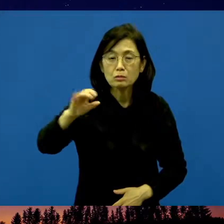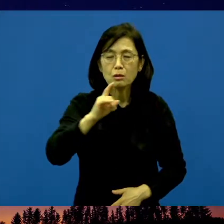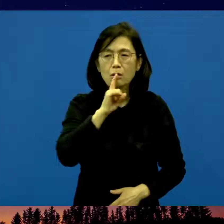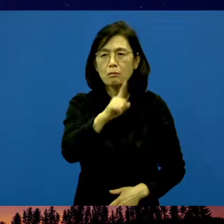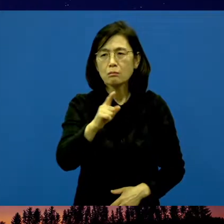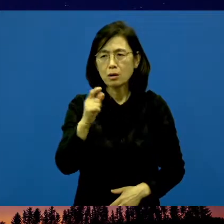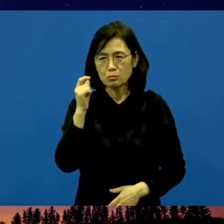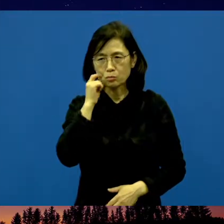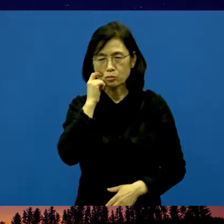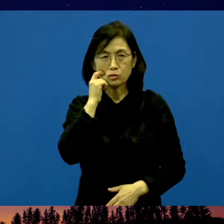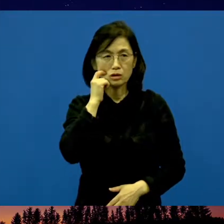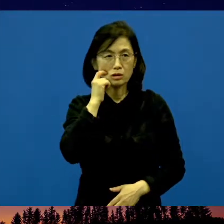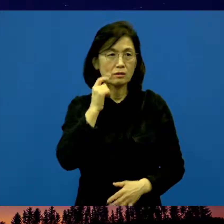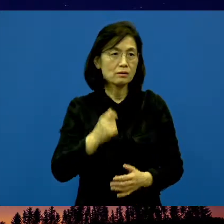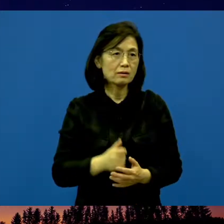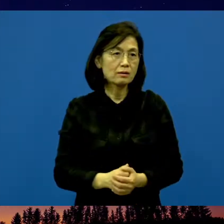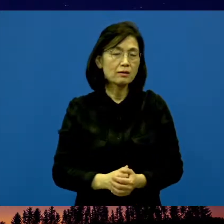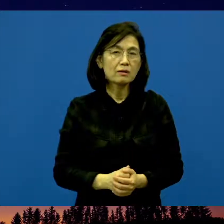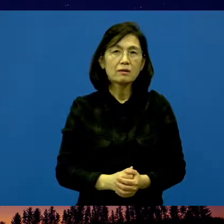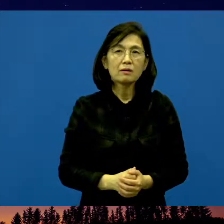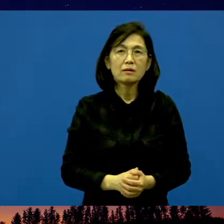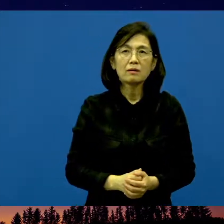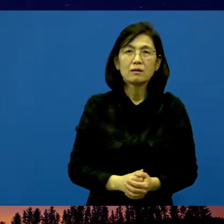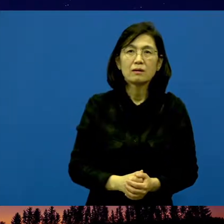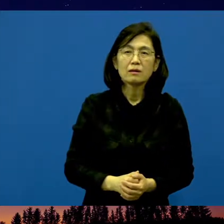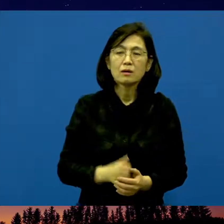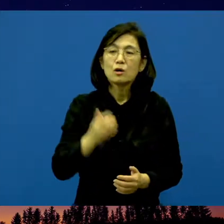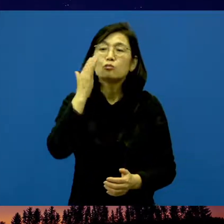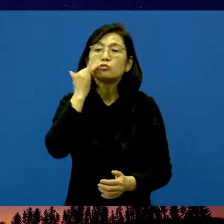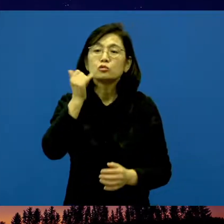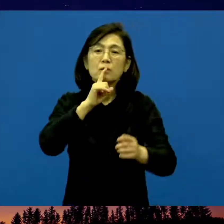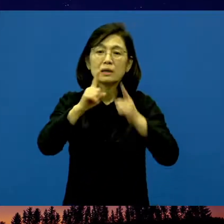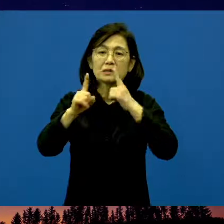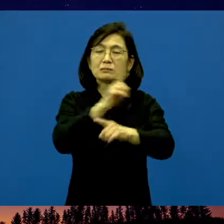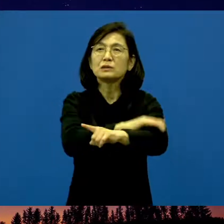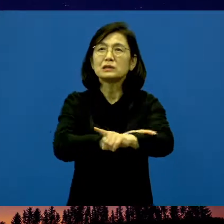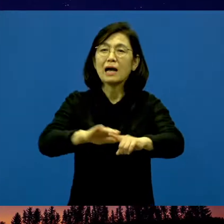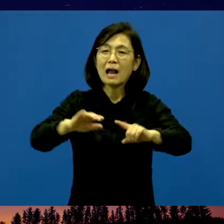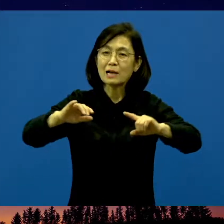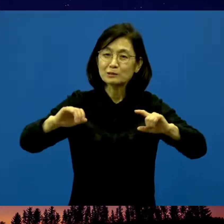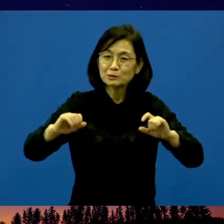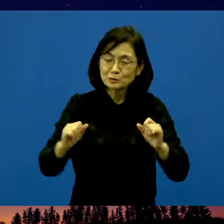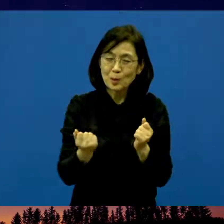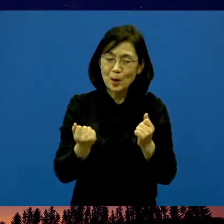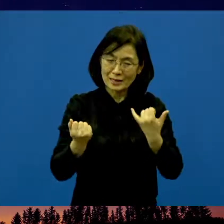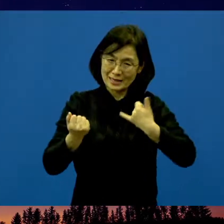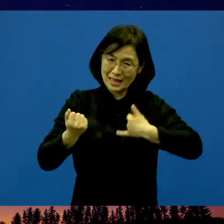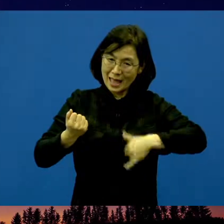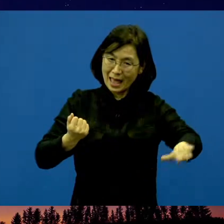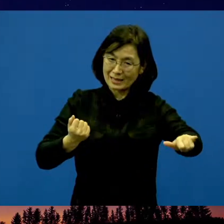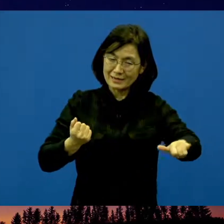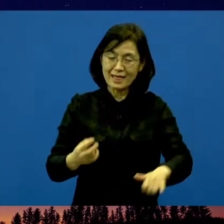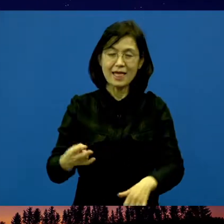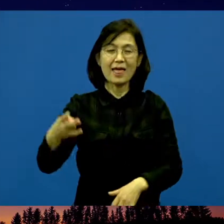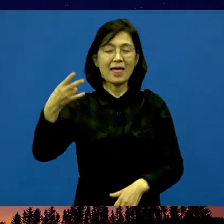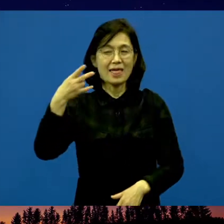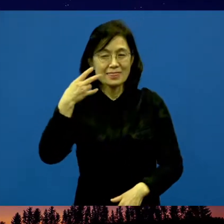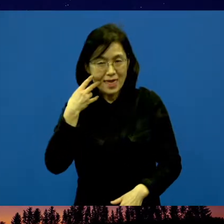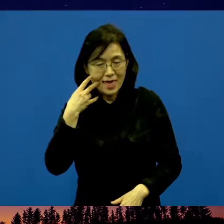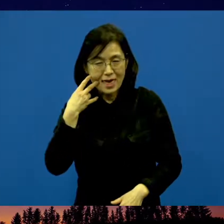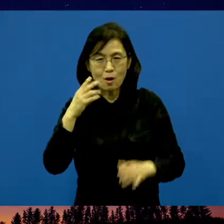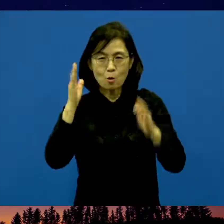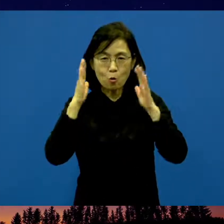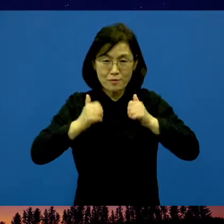그죠? 여러분 부모님의 말씀을 잘 듣는다면 네 알았어요. 공부 열심히 해.